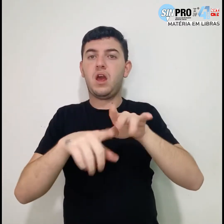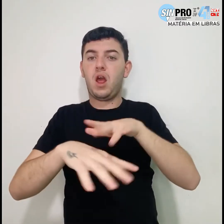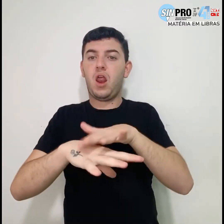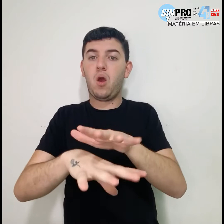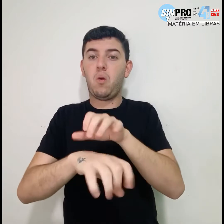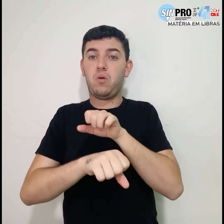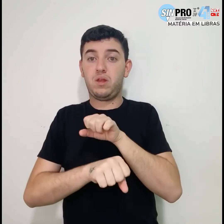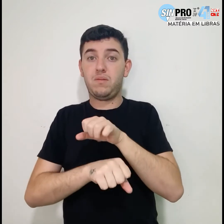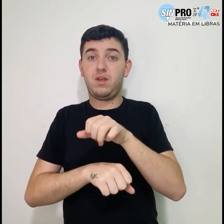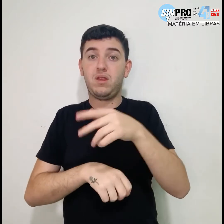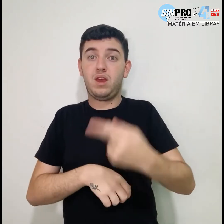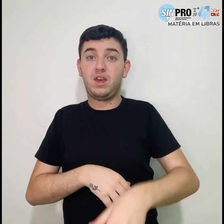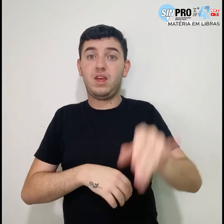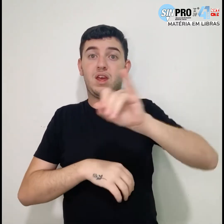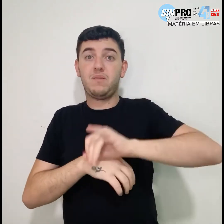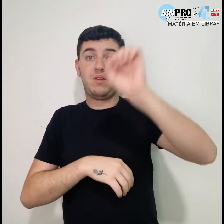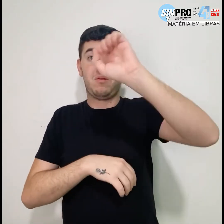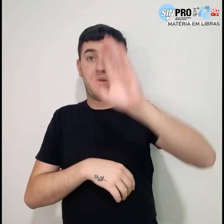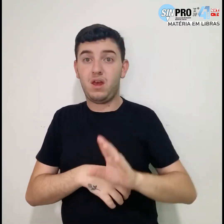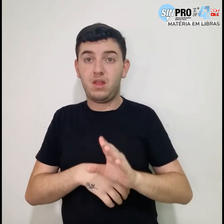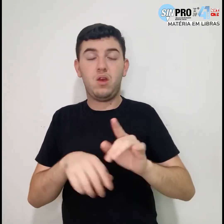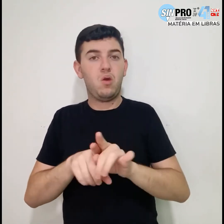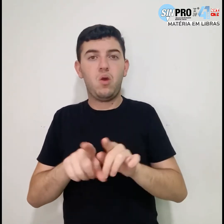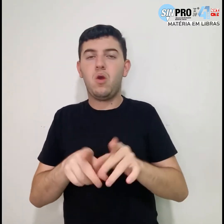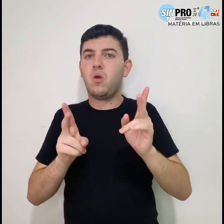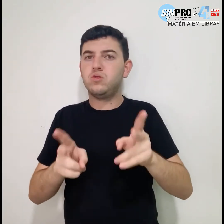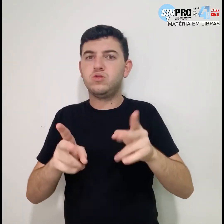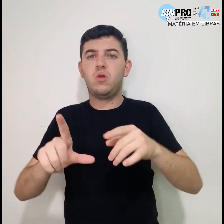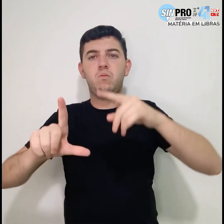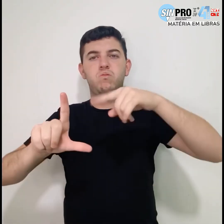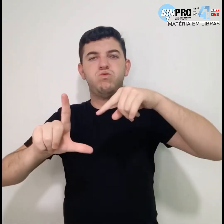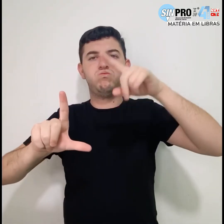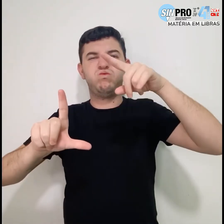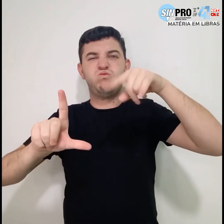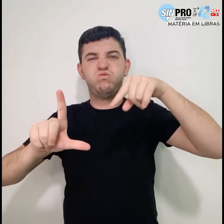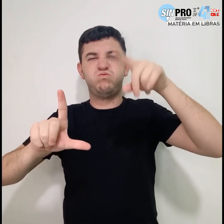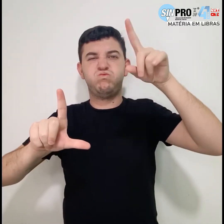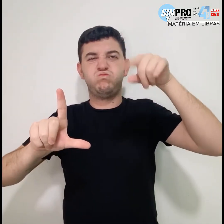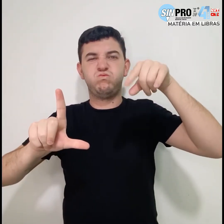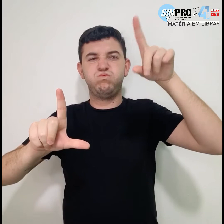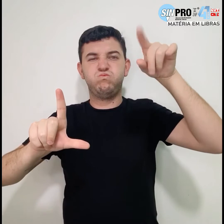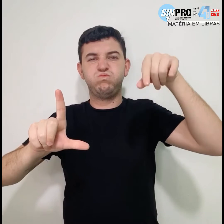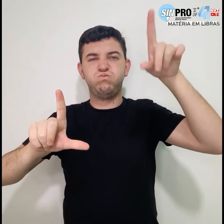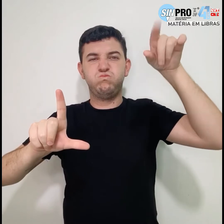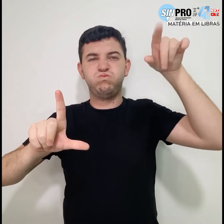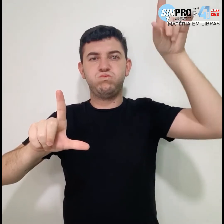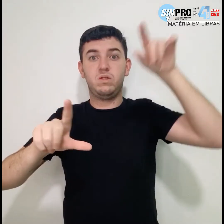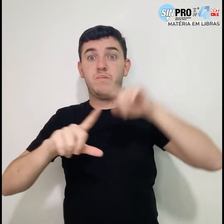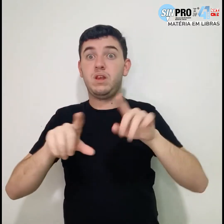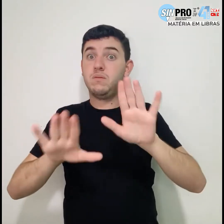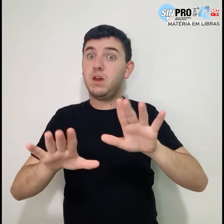continua em crescimento vertiginoso, mas a população continua nas ruas como se nada estivesse